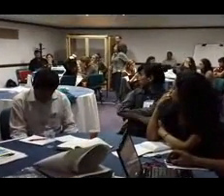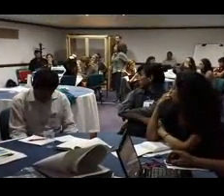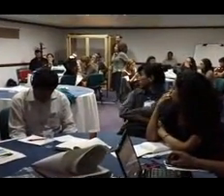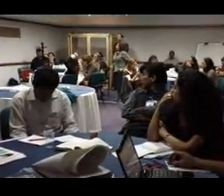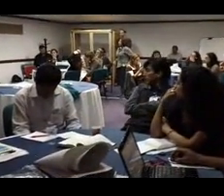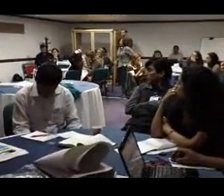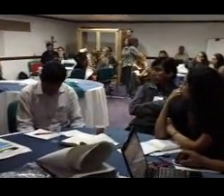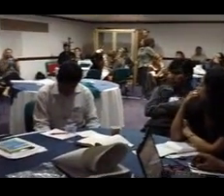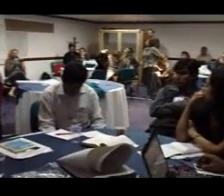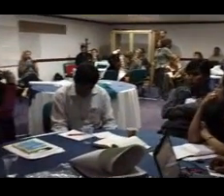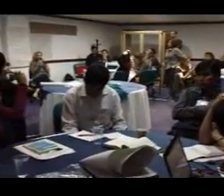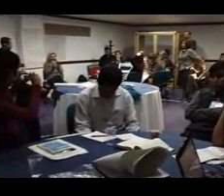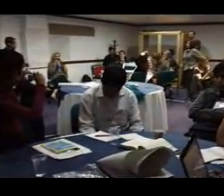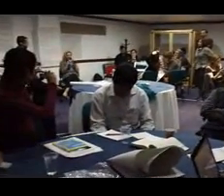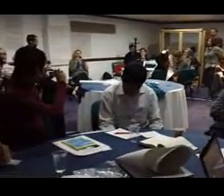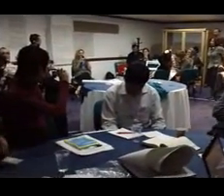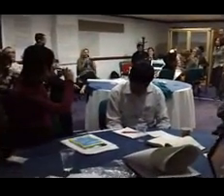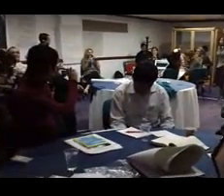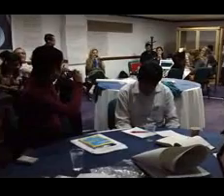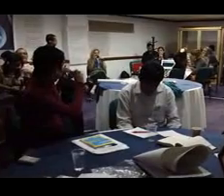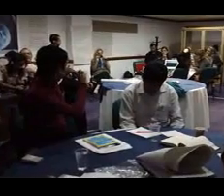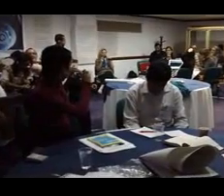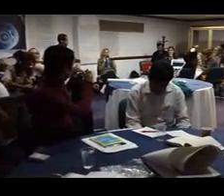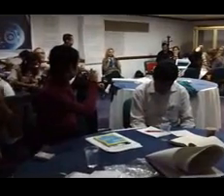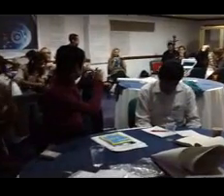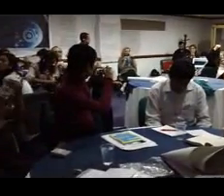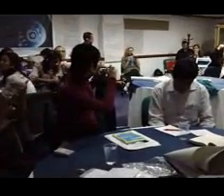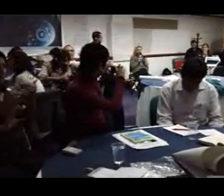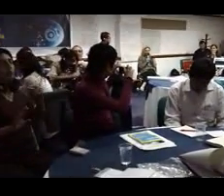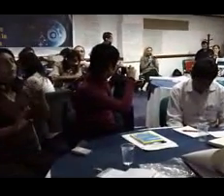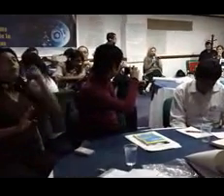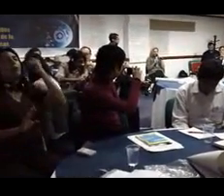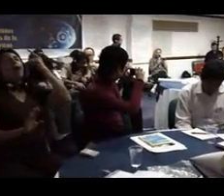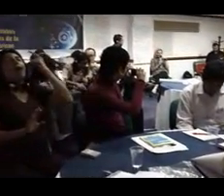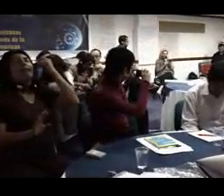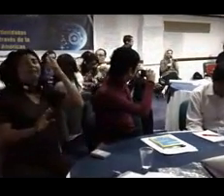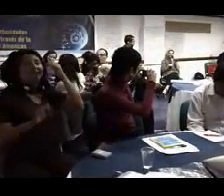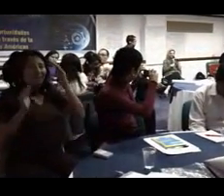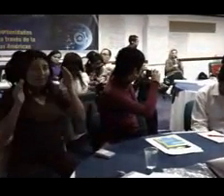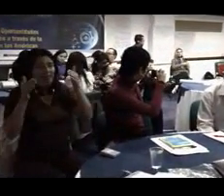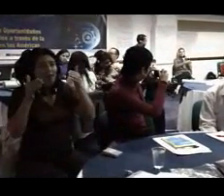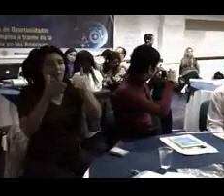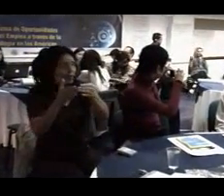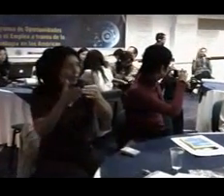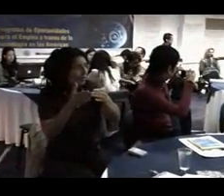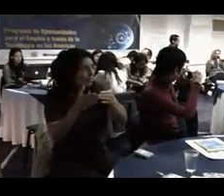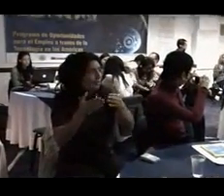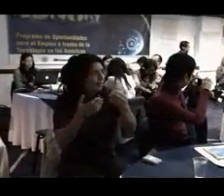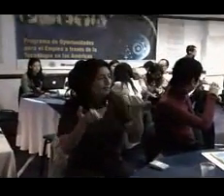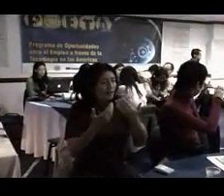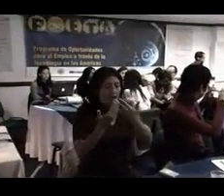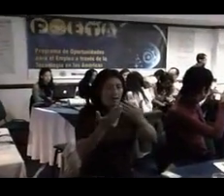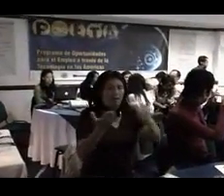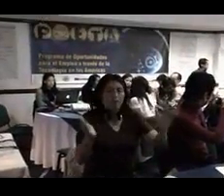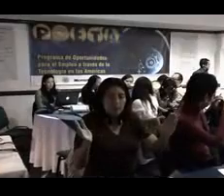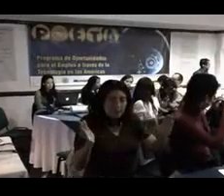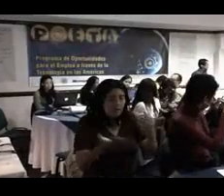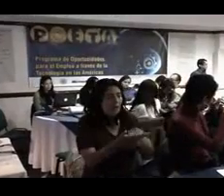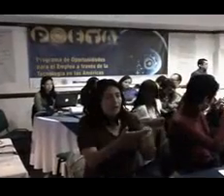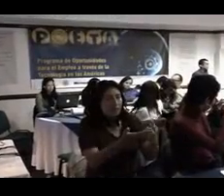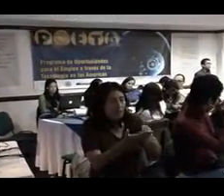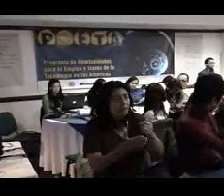bueno tenerlo al principio de las jornadas para entender un poco el enfoque que le querían dar. Esto de abrir a debate, de colaborar todo